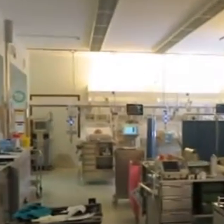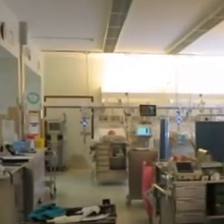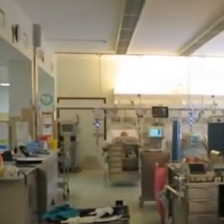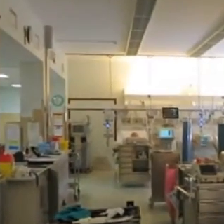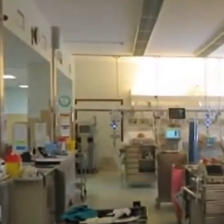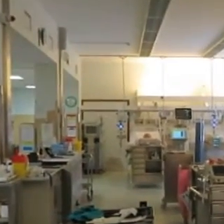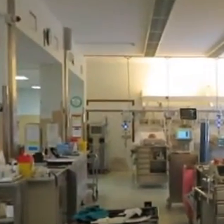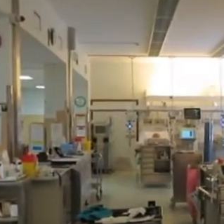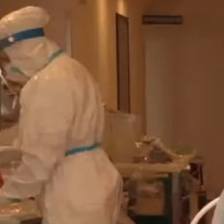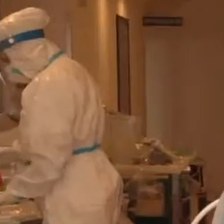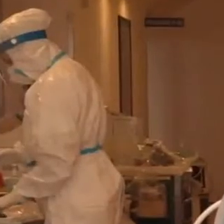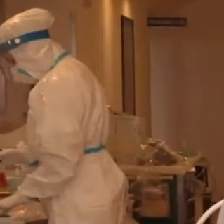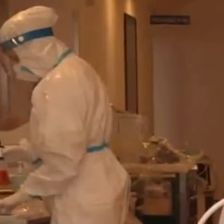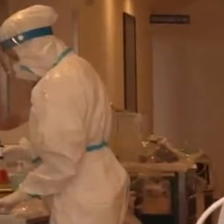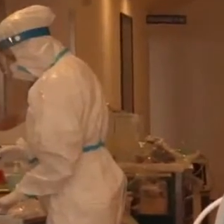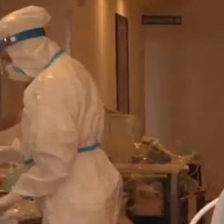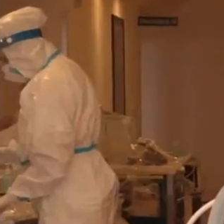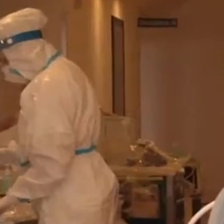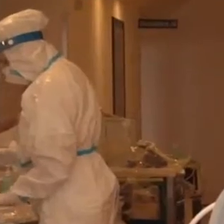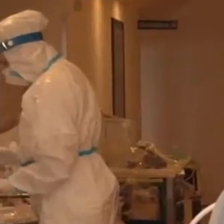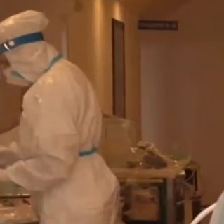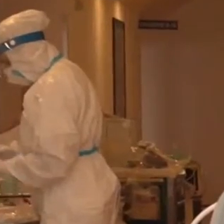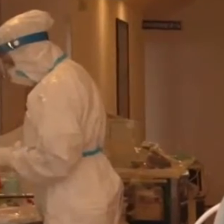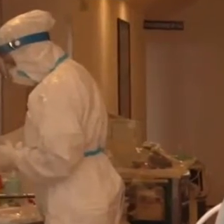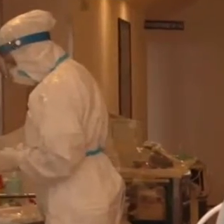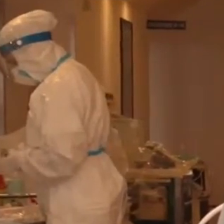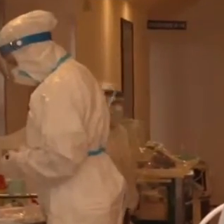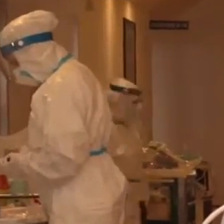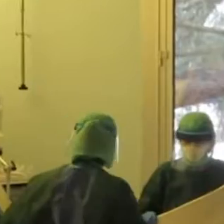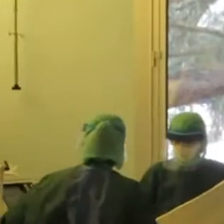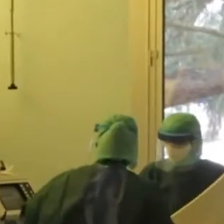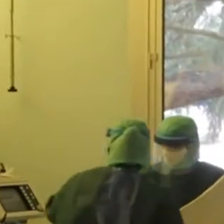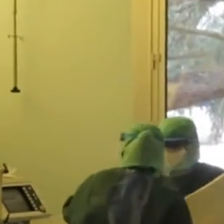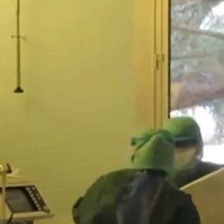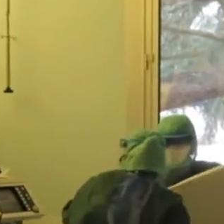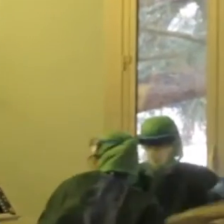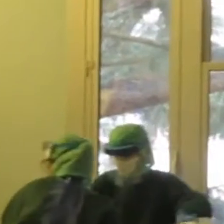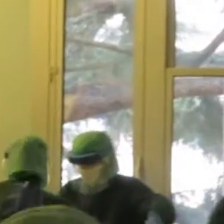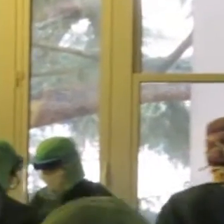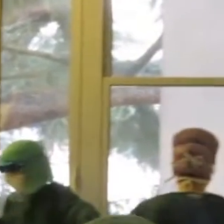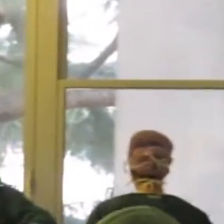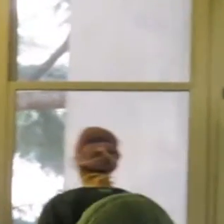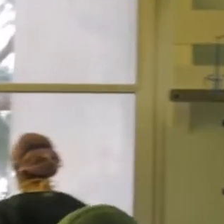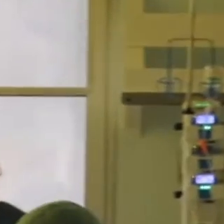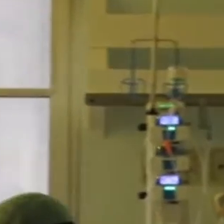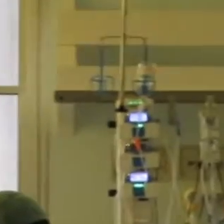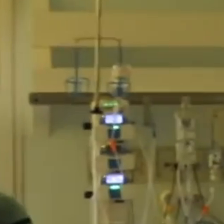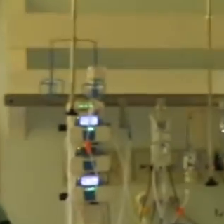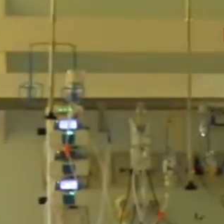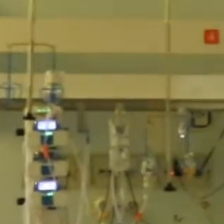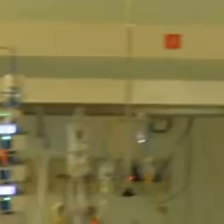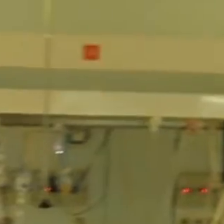dati sull'andamento dell'epidemia sia sul fronte dei contagi che su quella dei ricoveri calati del 53 per cento nelle rianimazioni quasi